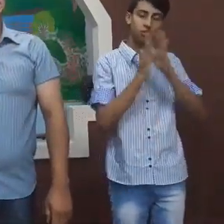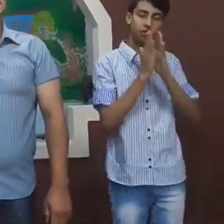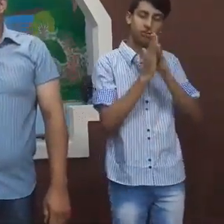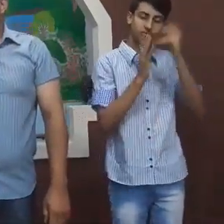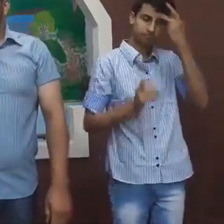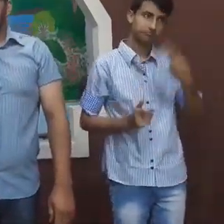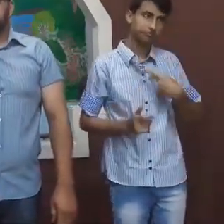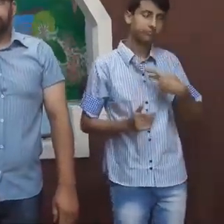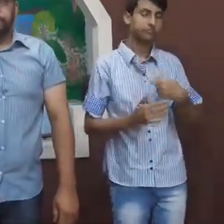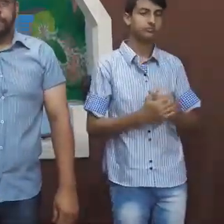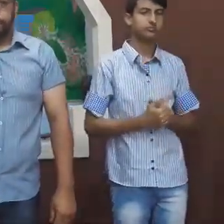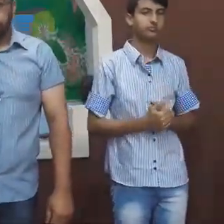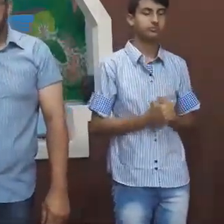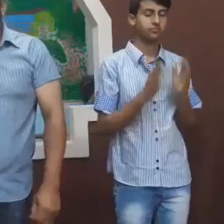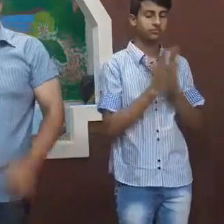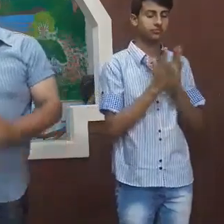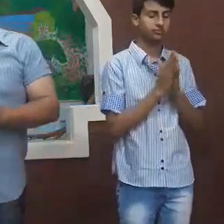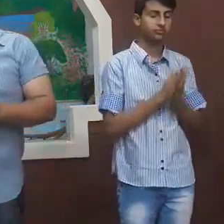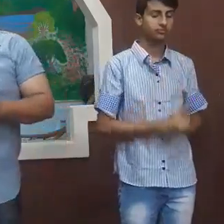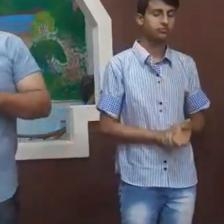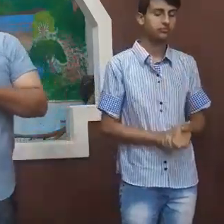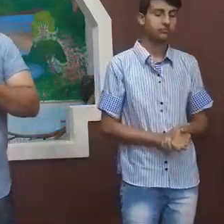cabeça, vamos orar com o irmão Claudemir.